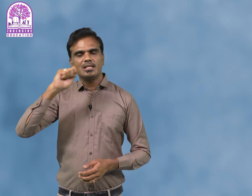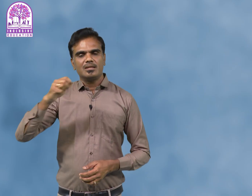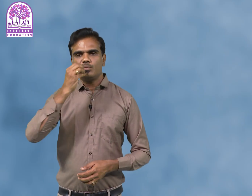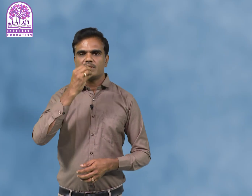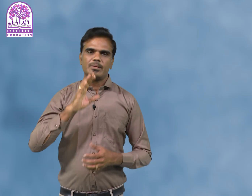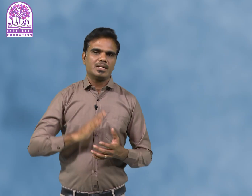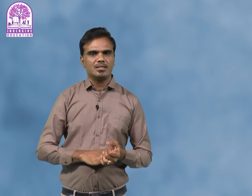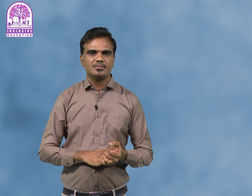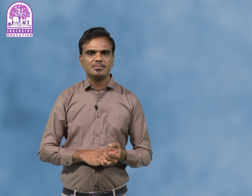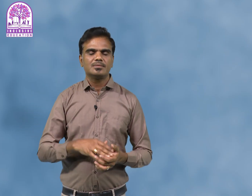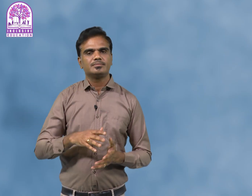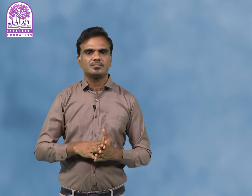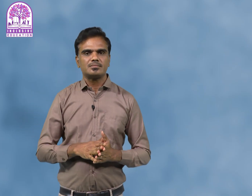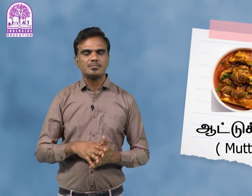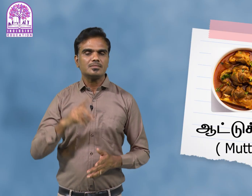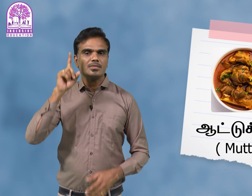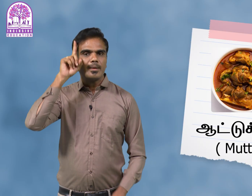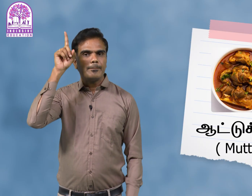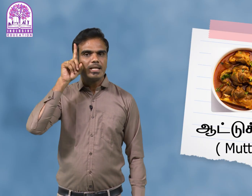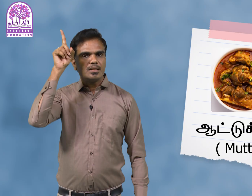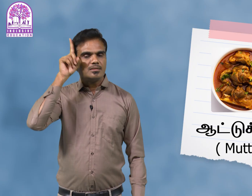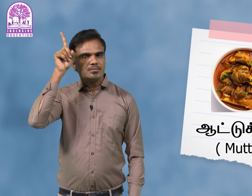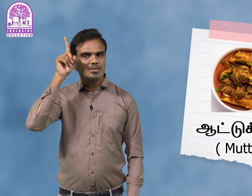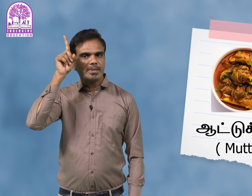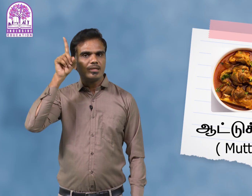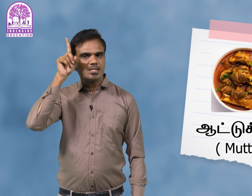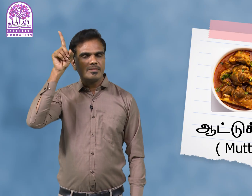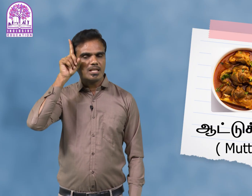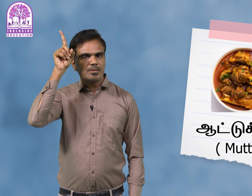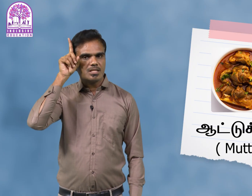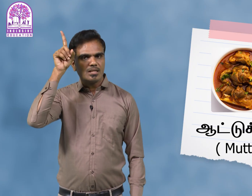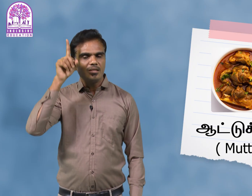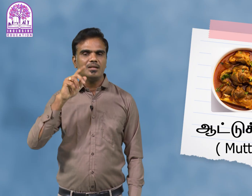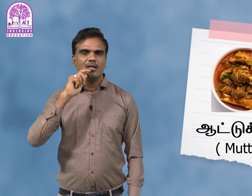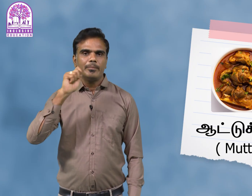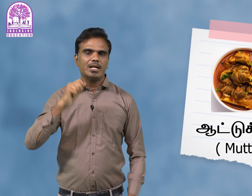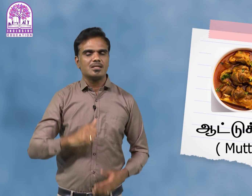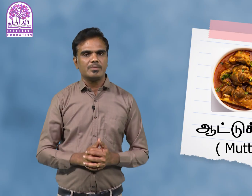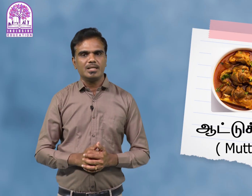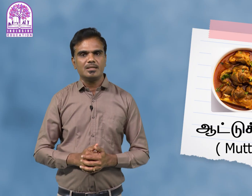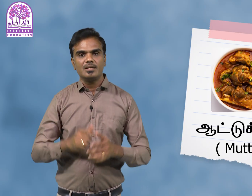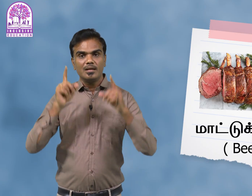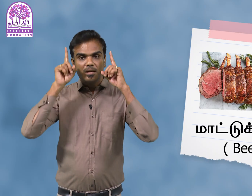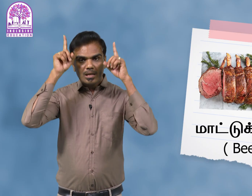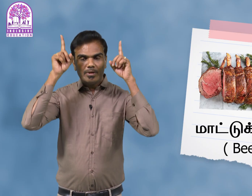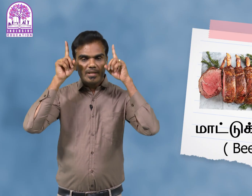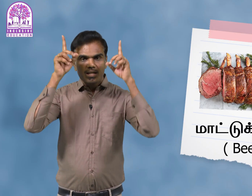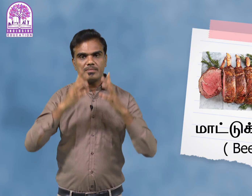இதையும் சாப்பிட்டேன் நான். மட்டன், இங்கே பாருங்க, சிங்கிள் ஃபிங்கர் காமிச்சிங்கன்னா மட்டன் சாப்பிட்டேன், டபுள் ஃபிங்கரை